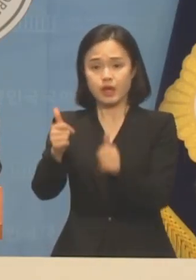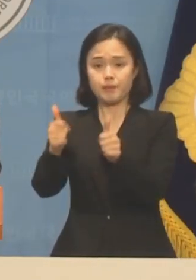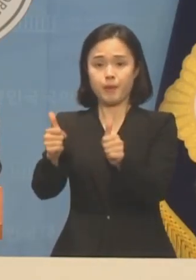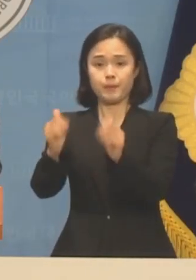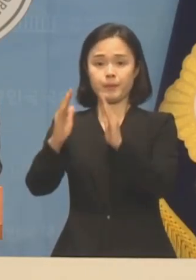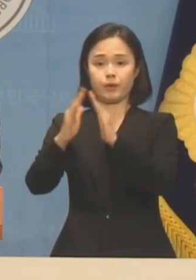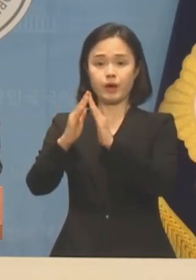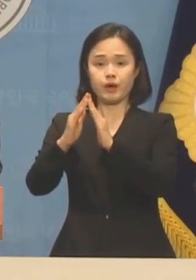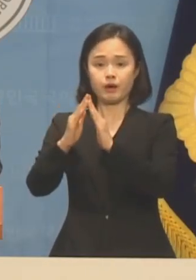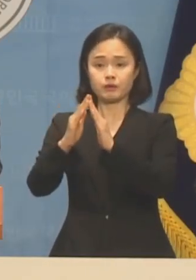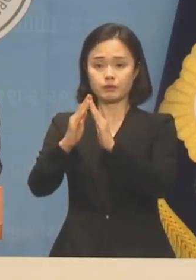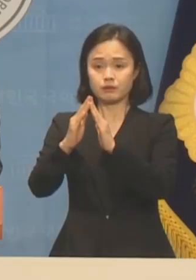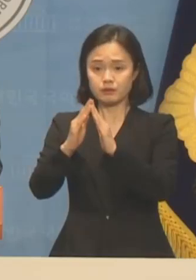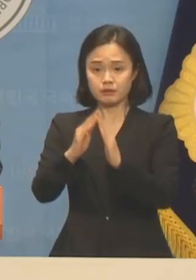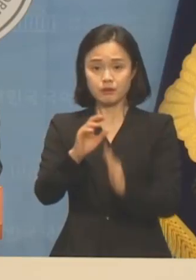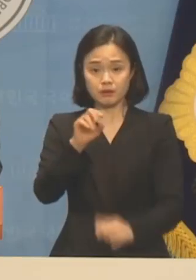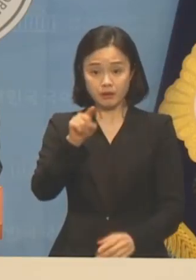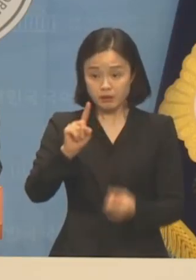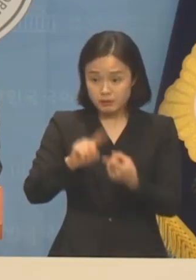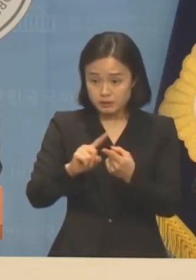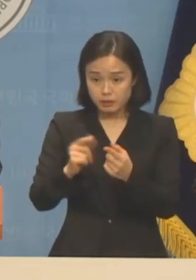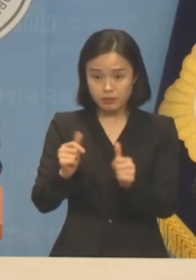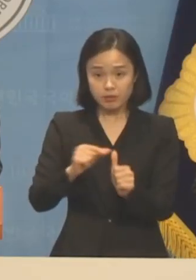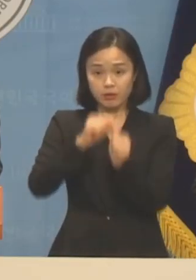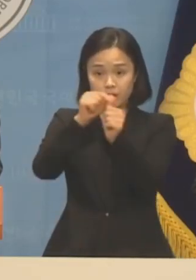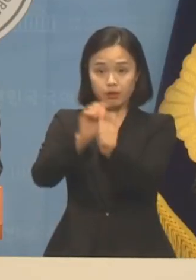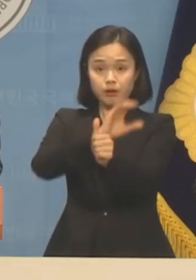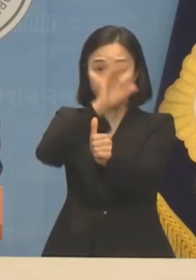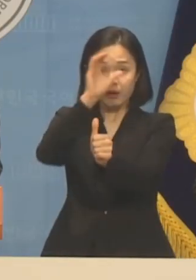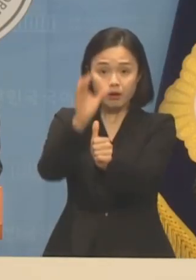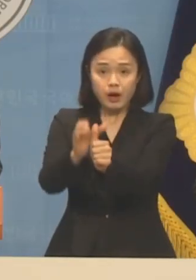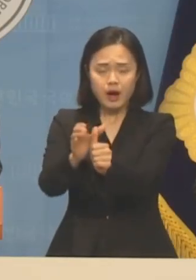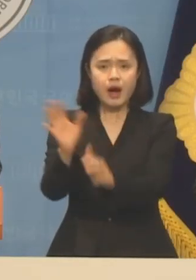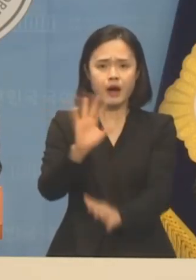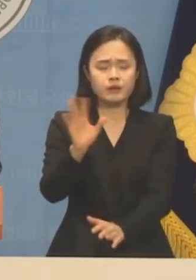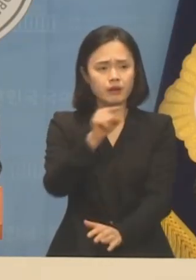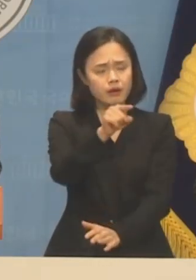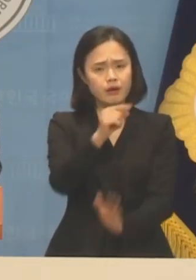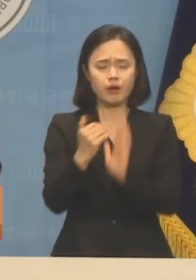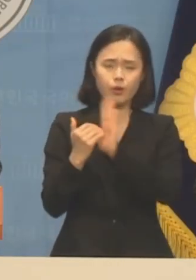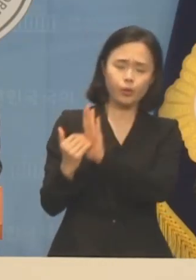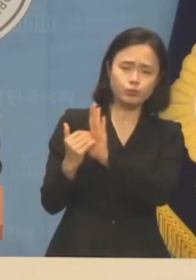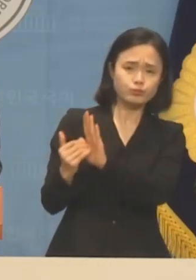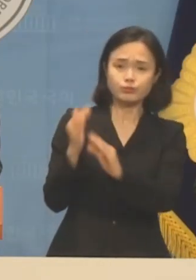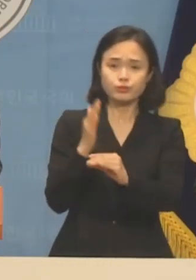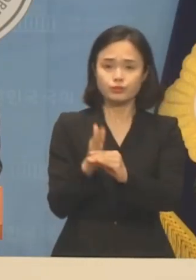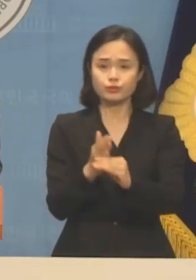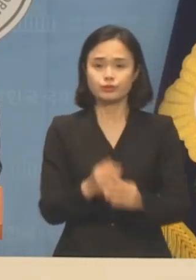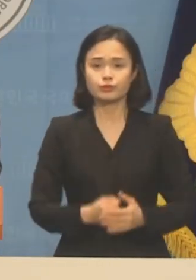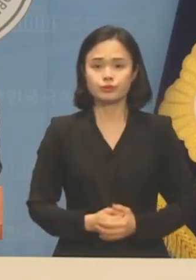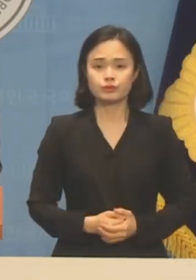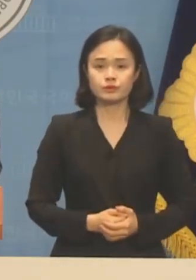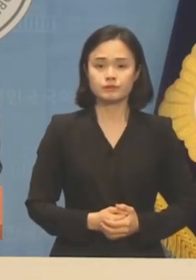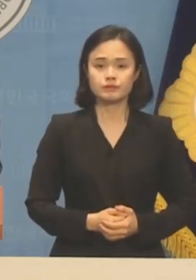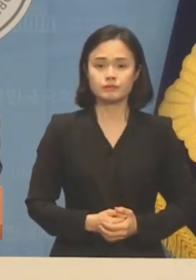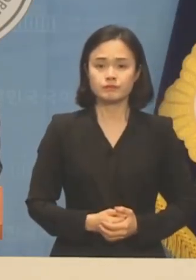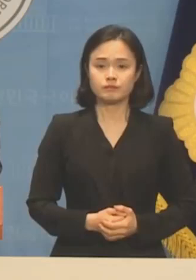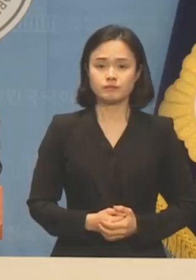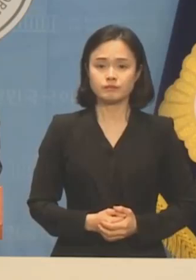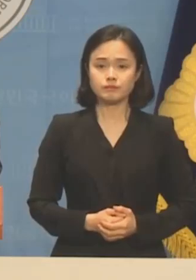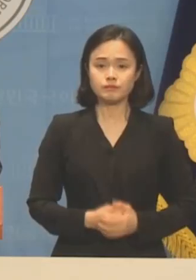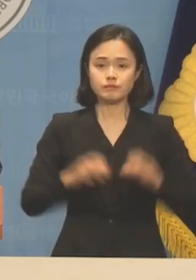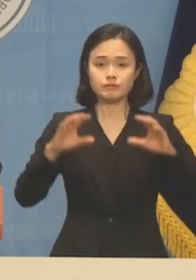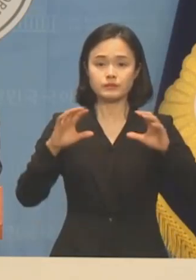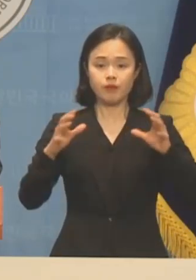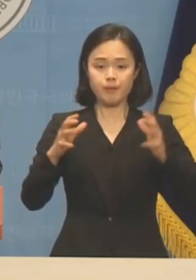마용주에 대한 임명도 정당한 이유 없이 하지 않고 있습니다. 즉 헌법기관 구성을